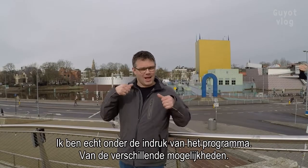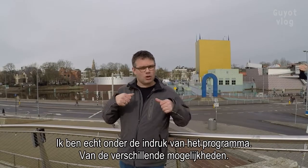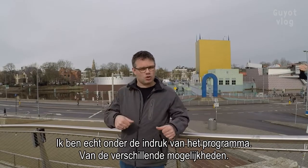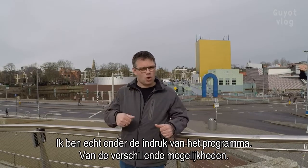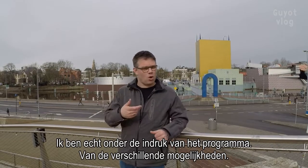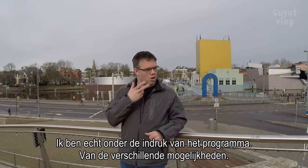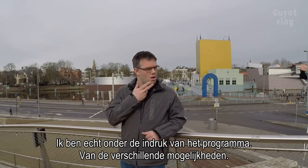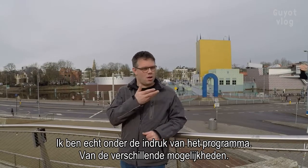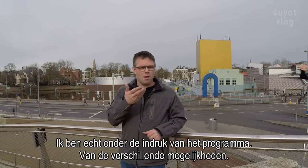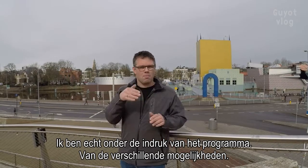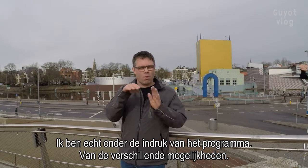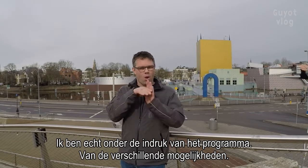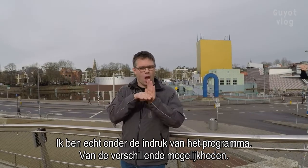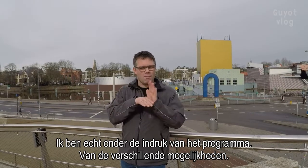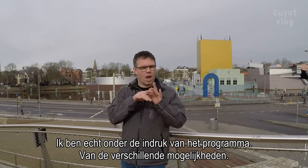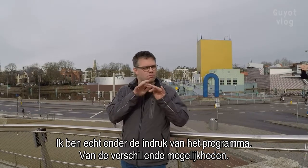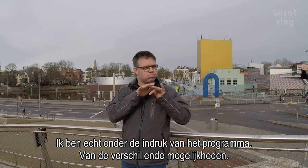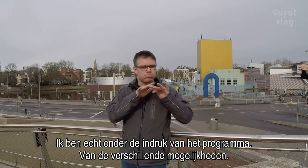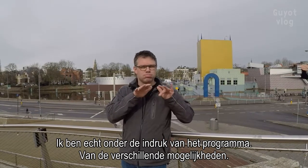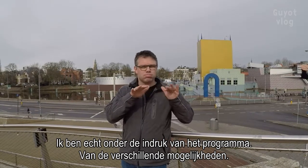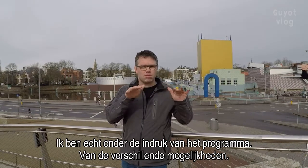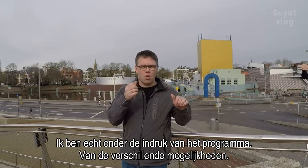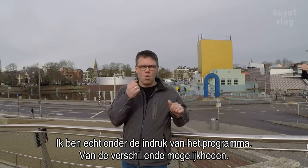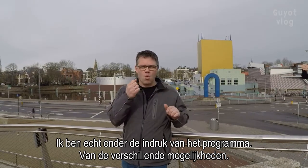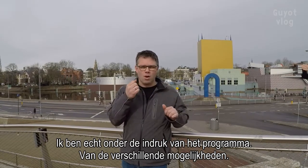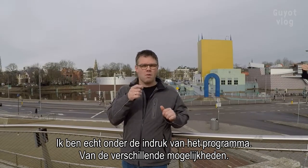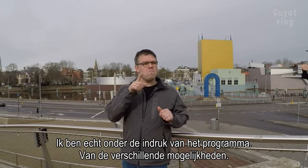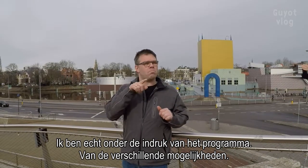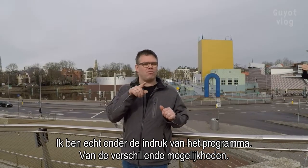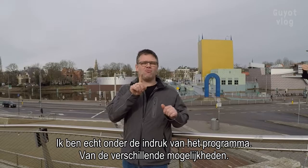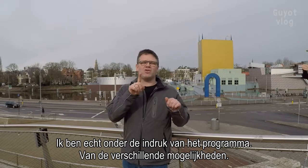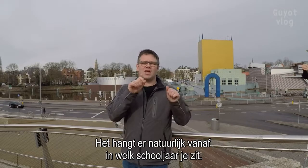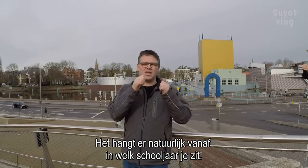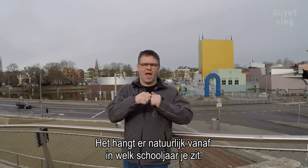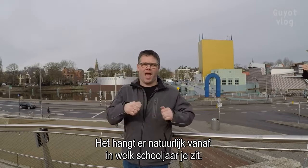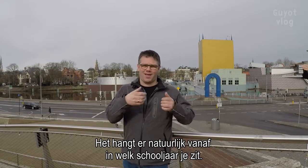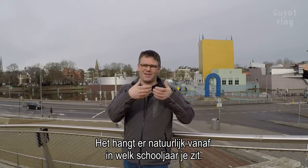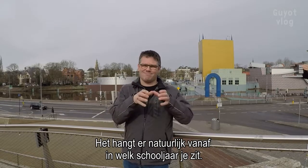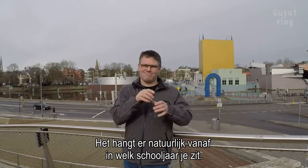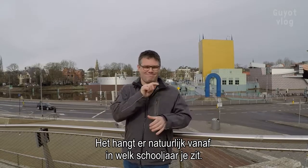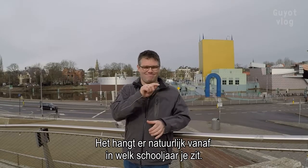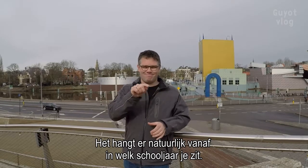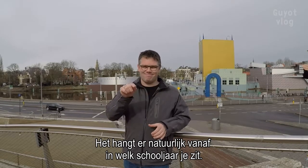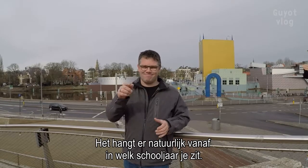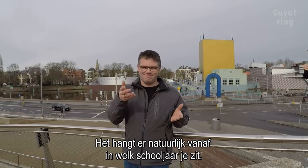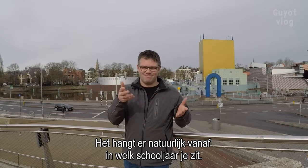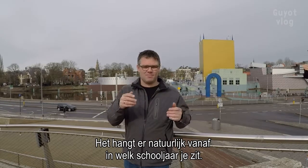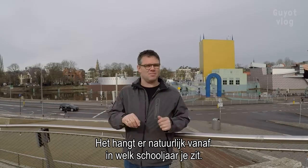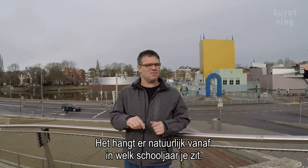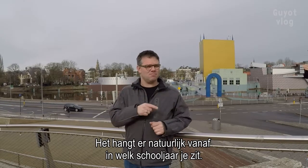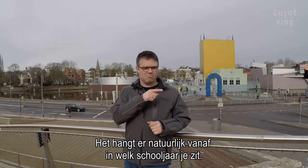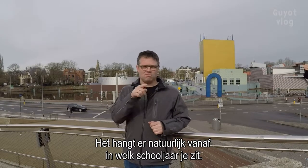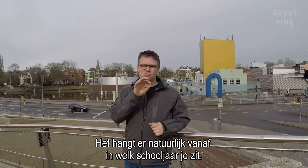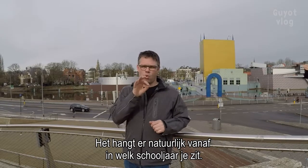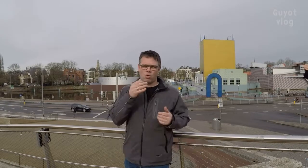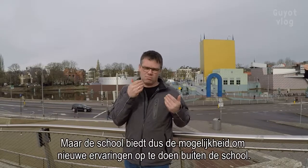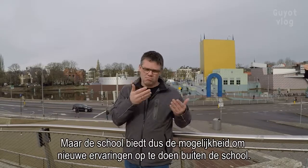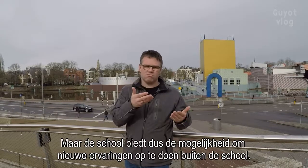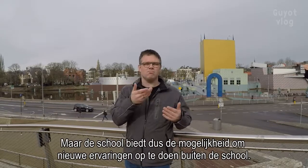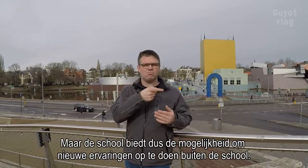Ik ben echt onder de indruk van het programma, met de verschillende mogelijkheden. Het hangt er natuurlijk vanaf in welk schooljaar je zit. Maar de school biedt